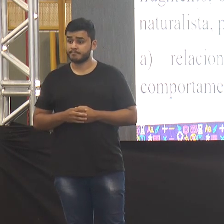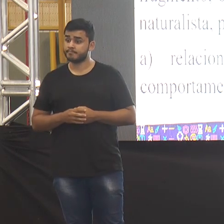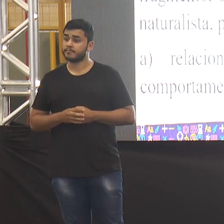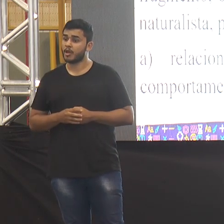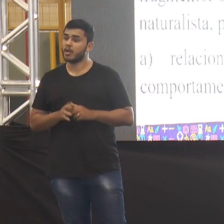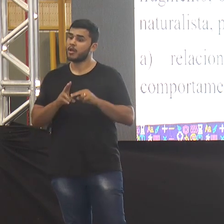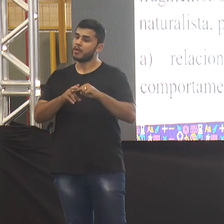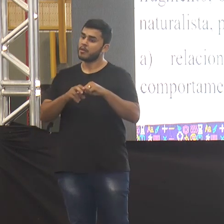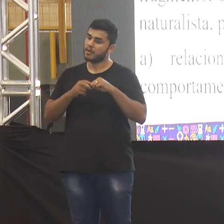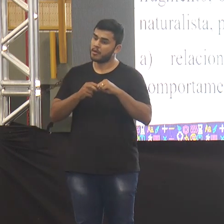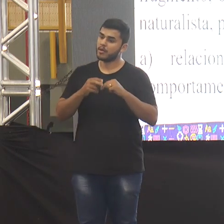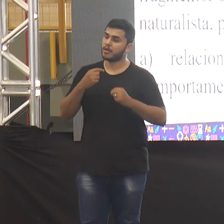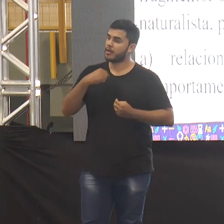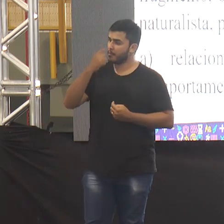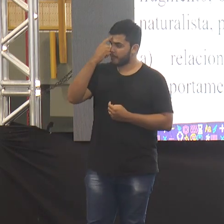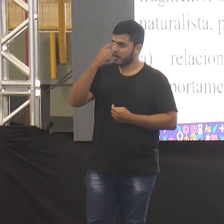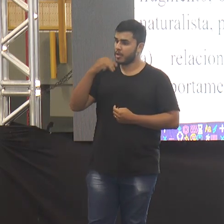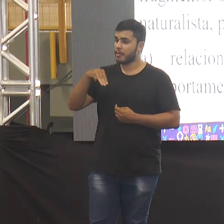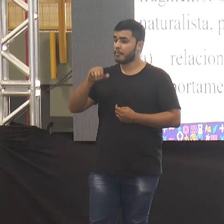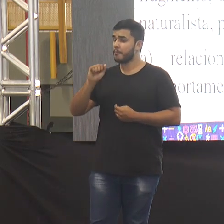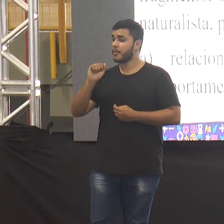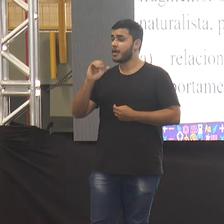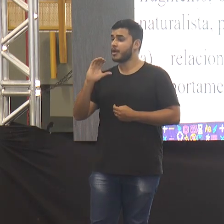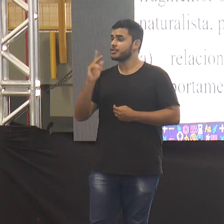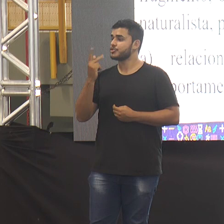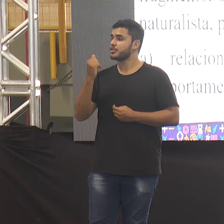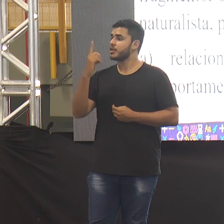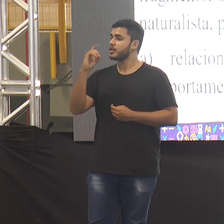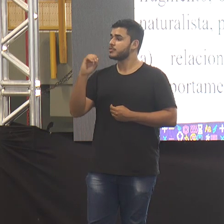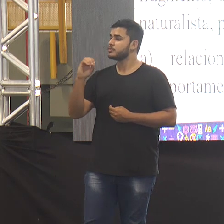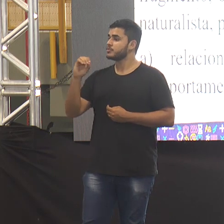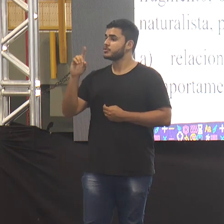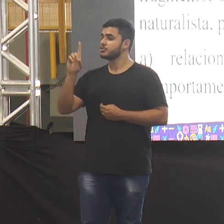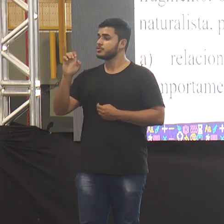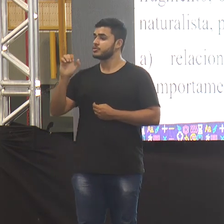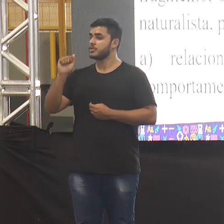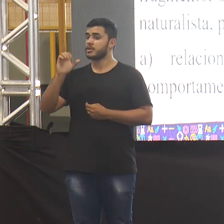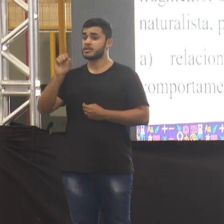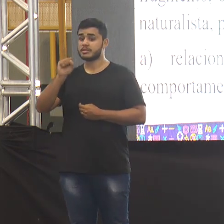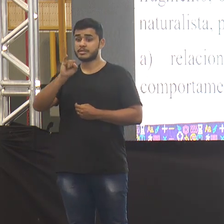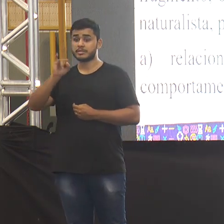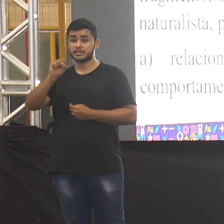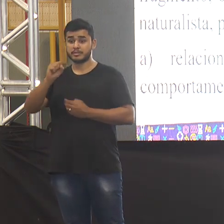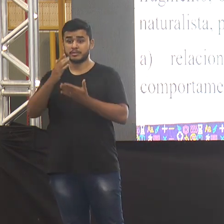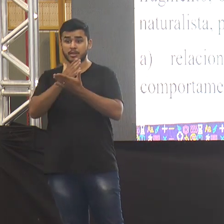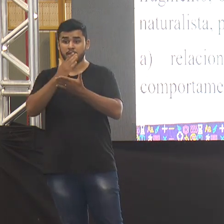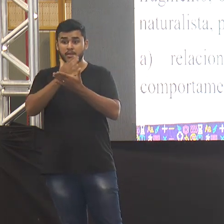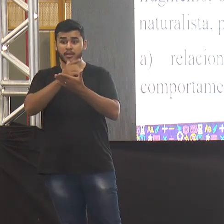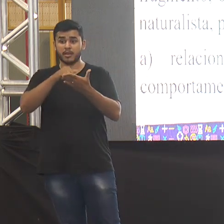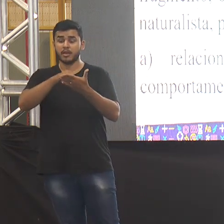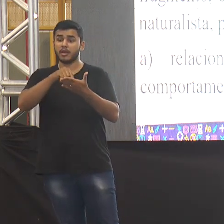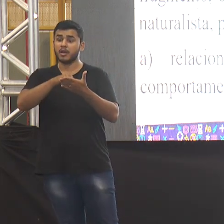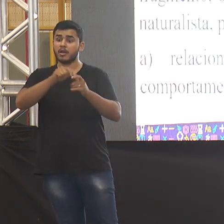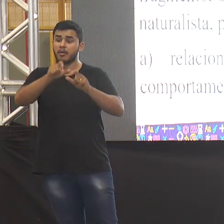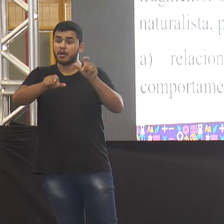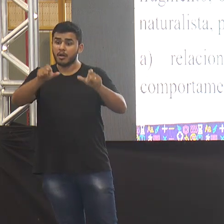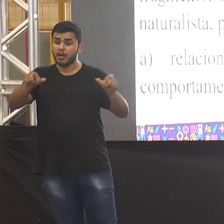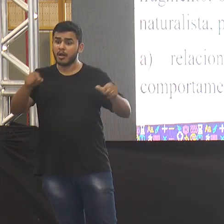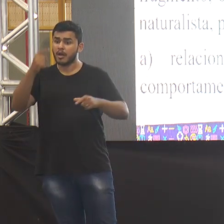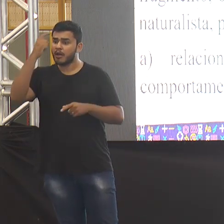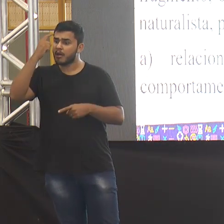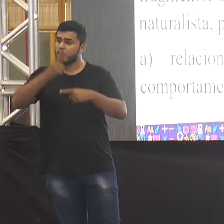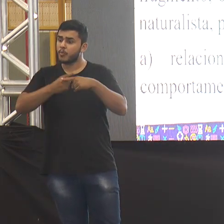Então o Machado constrói mulheres dissimuladas, porque a mulher, para ter um pingo de liberdade dentro da